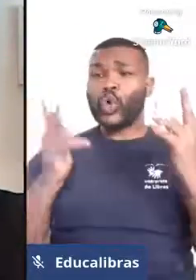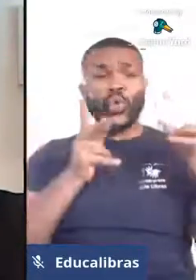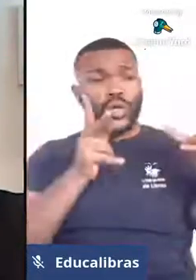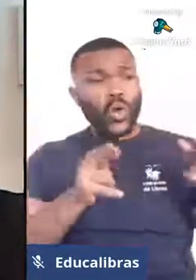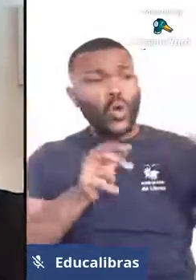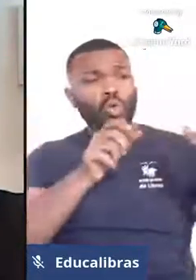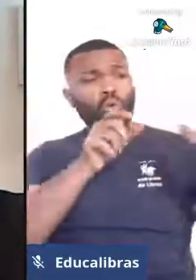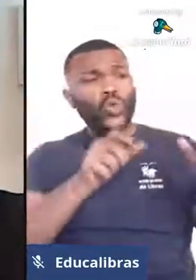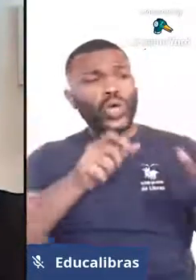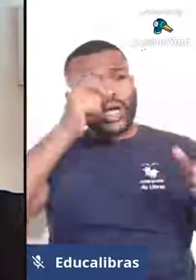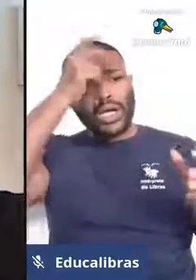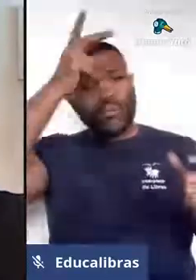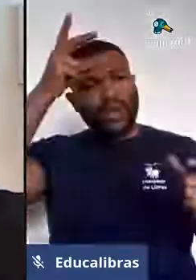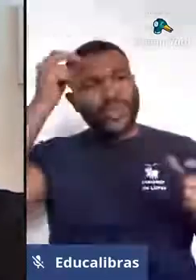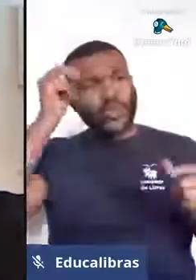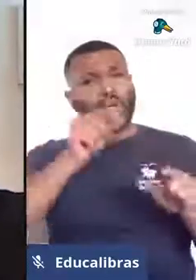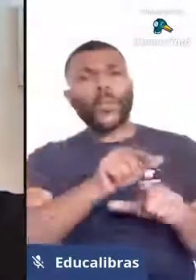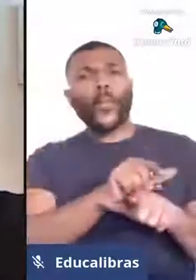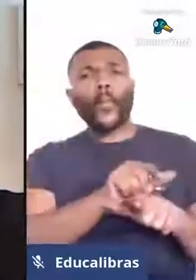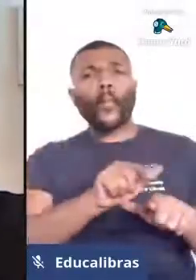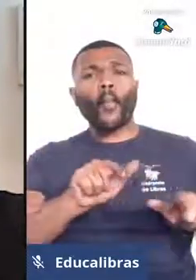micar. Sim.